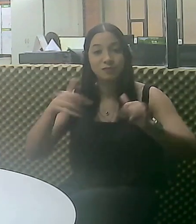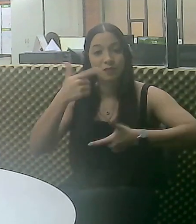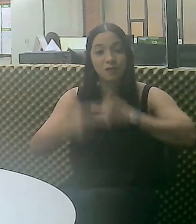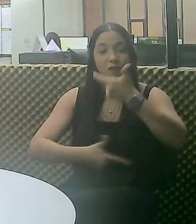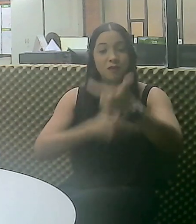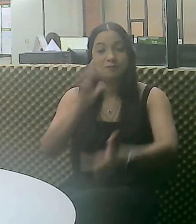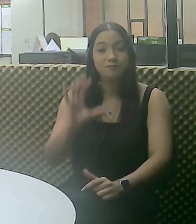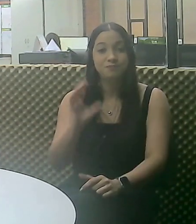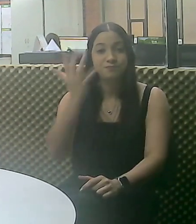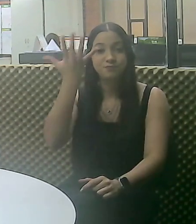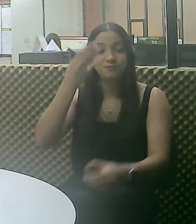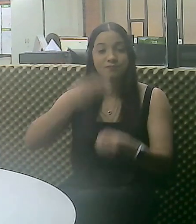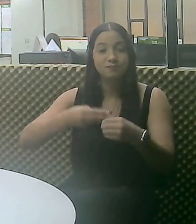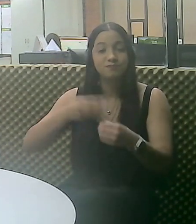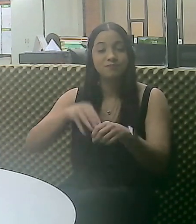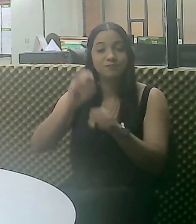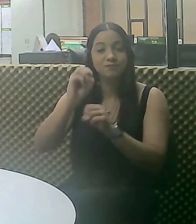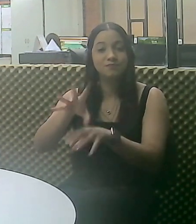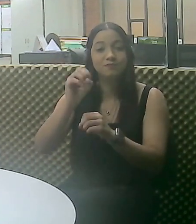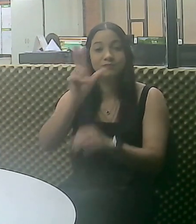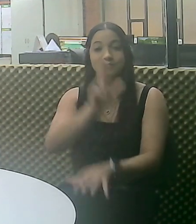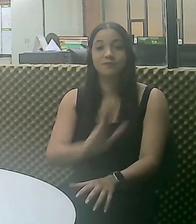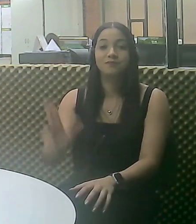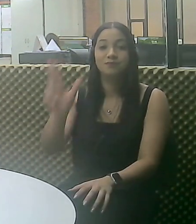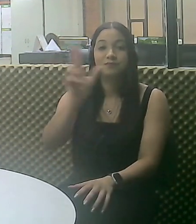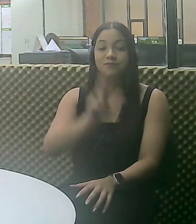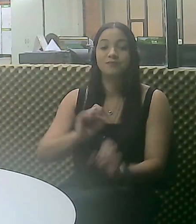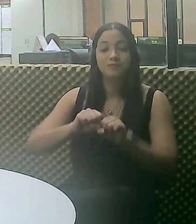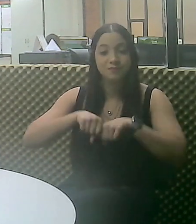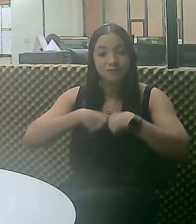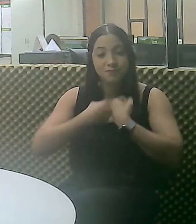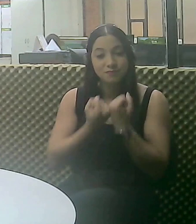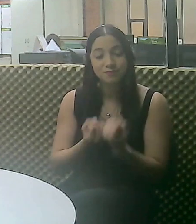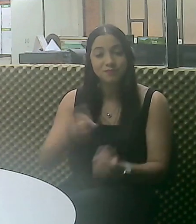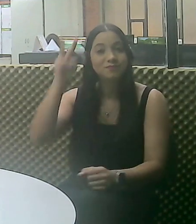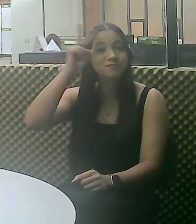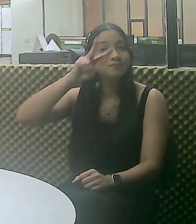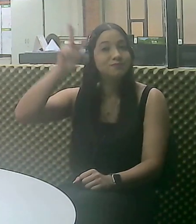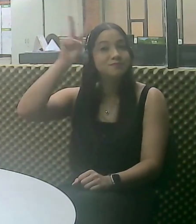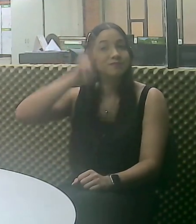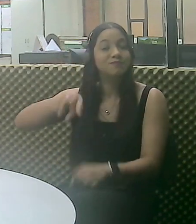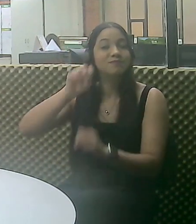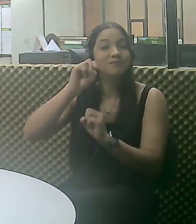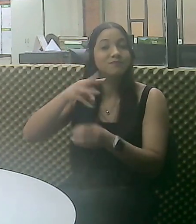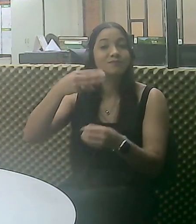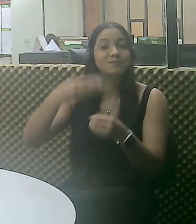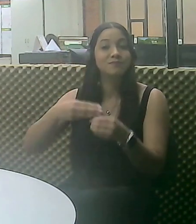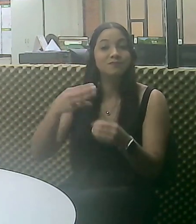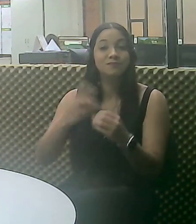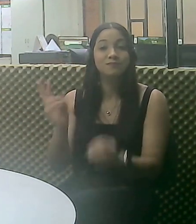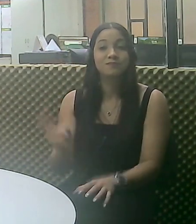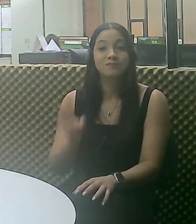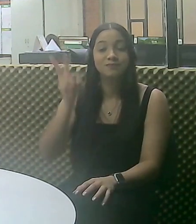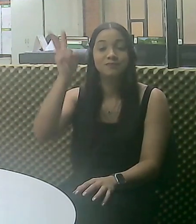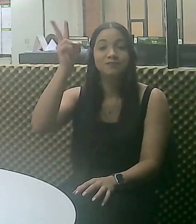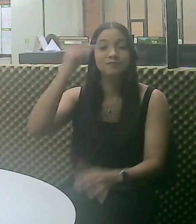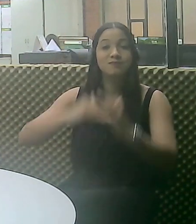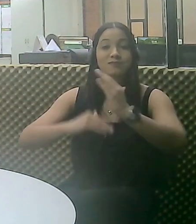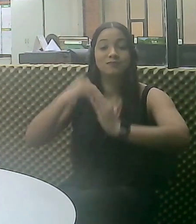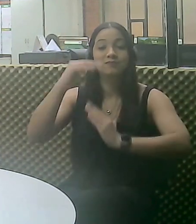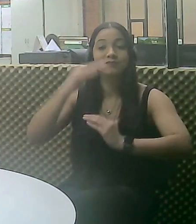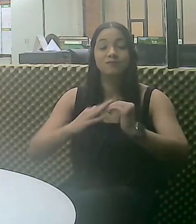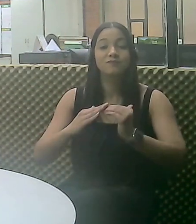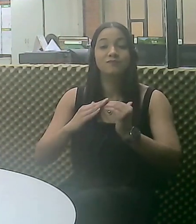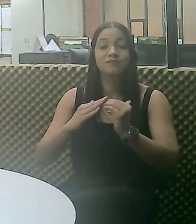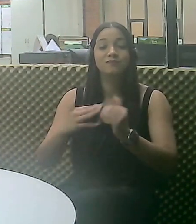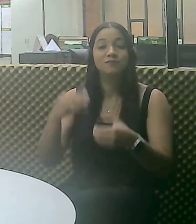trabalhos realizados na Rede Municipal de Ensino de Uberlândia, fortalecer a história da educação municipal e valorizar os seus profissionais,